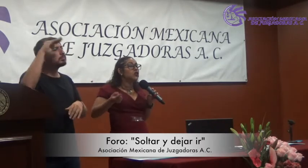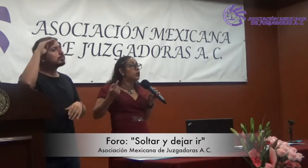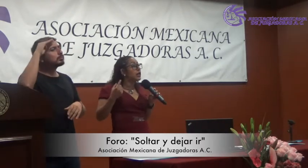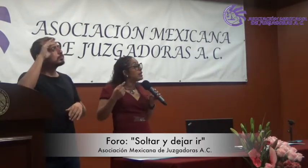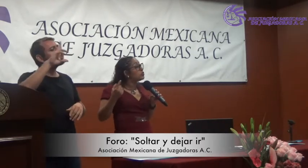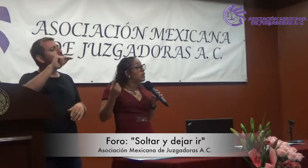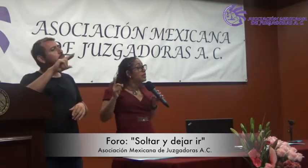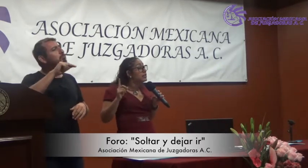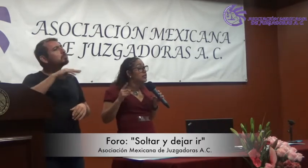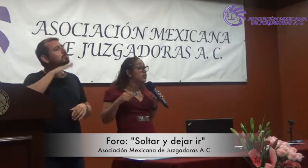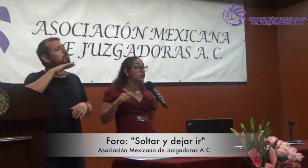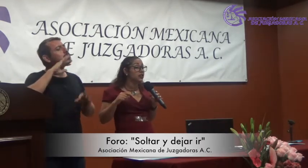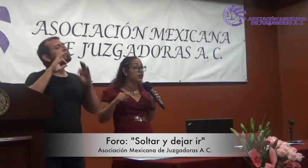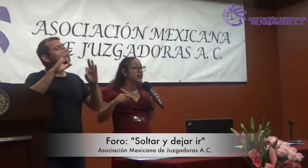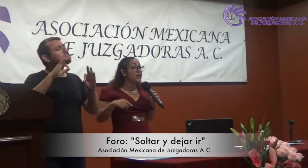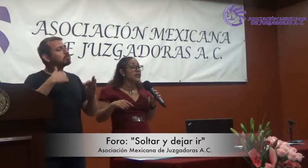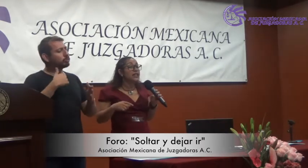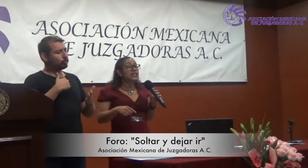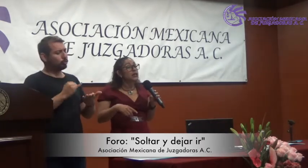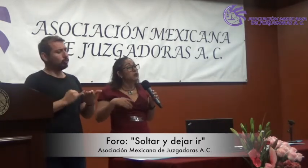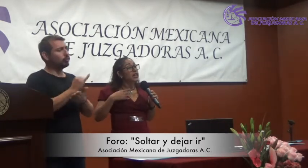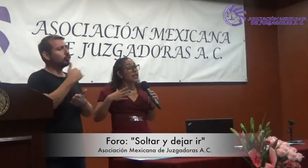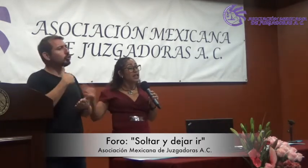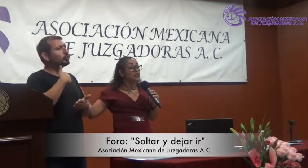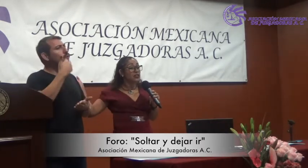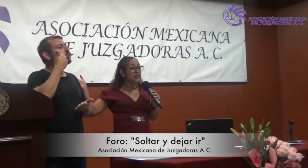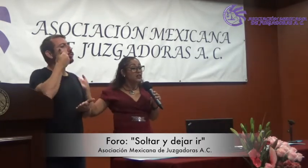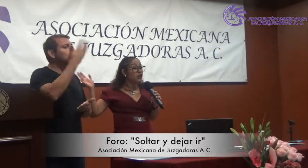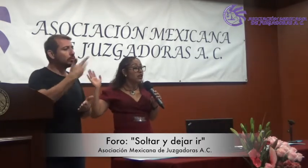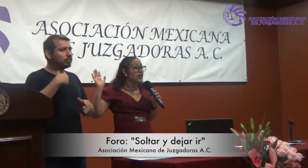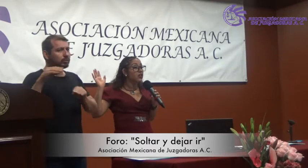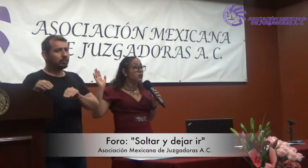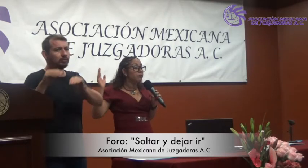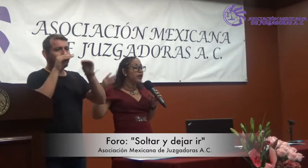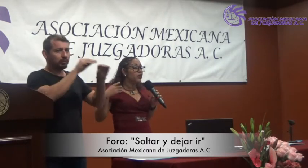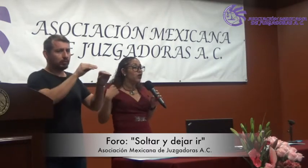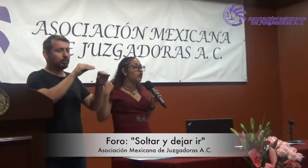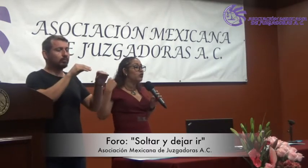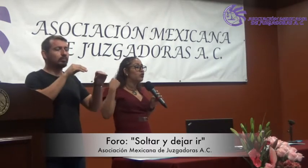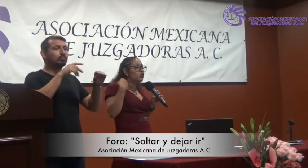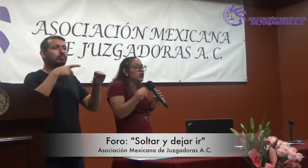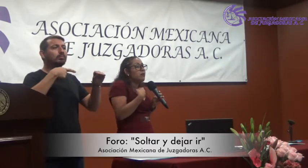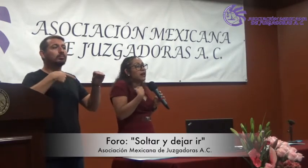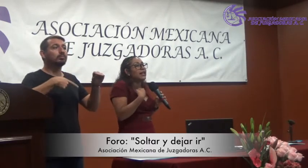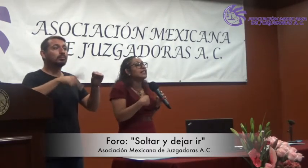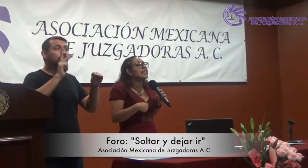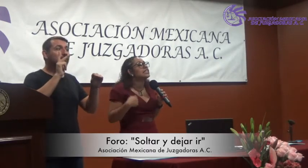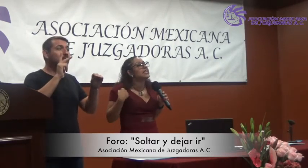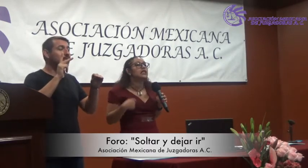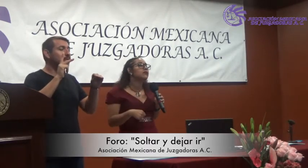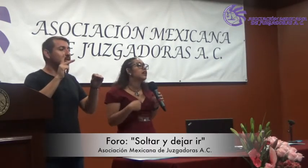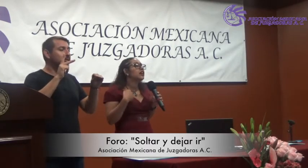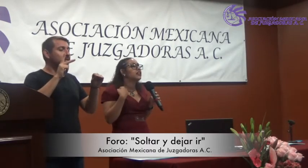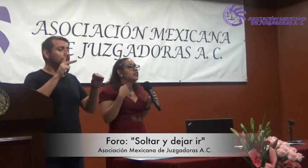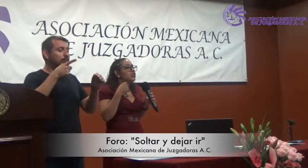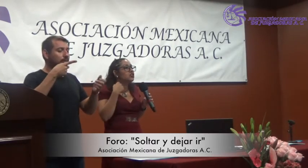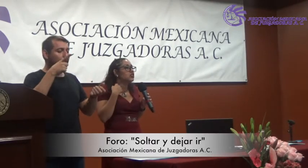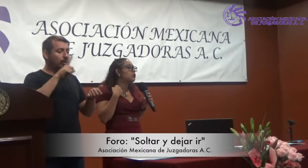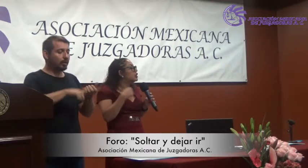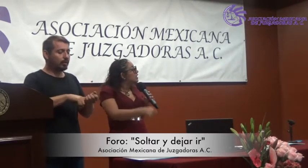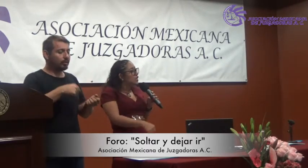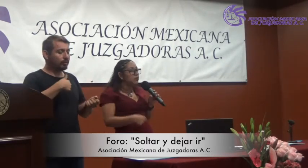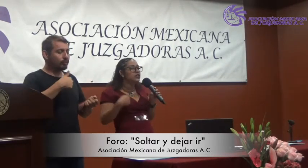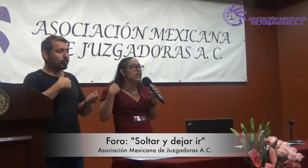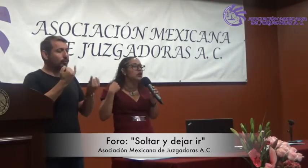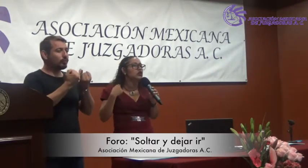sufrimos tanto porque es una decisión. Y estamos dejando atrás todo aquello, pero con una maleta de